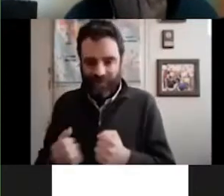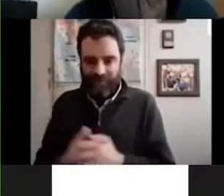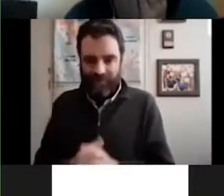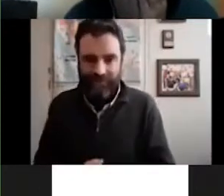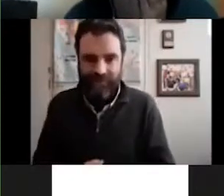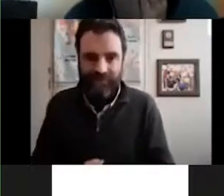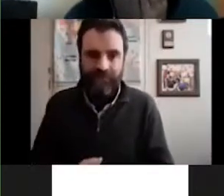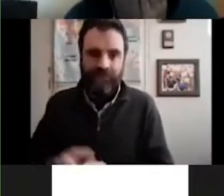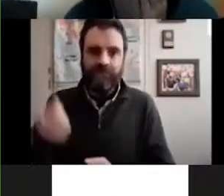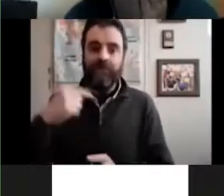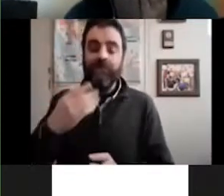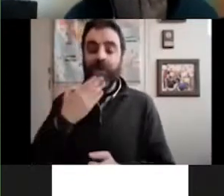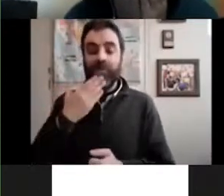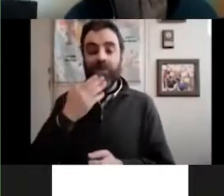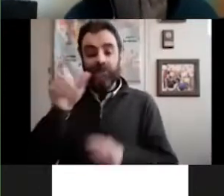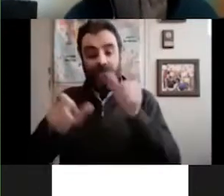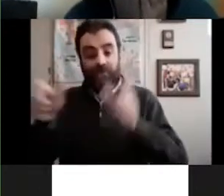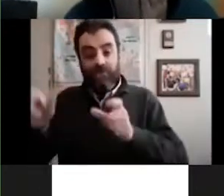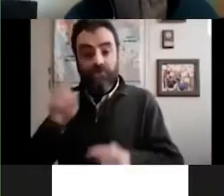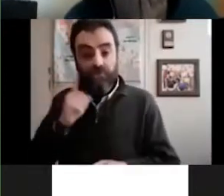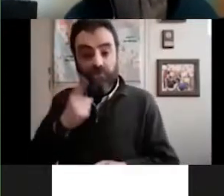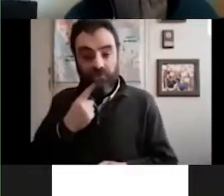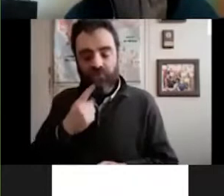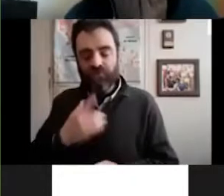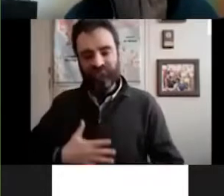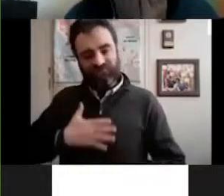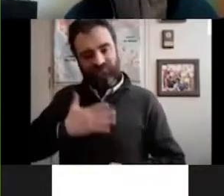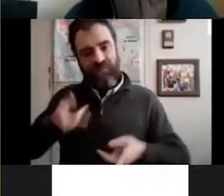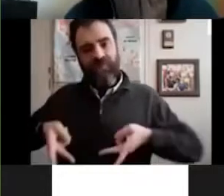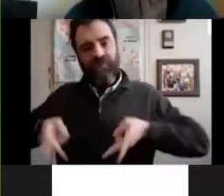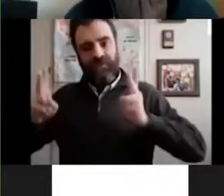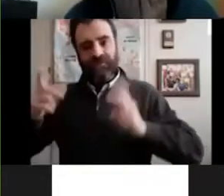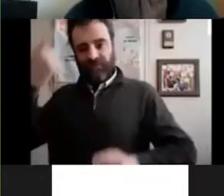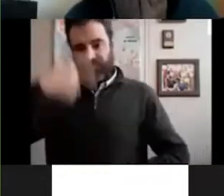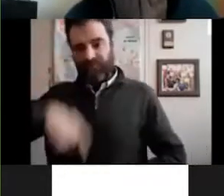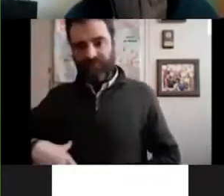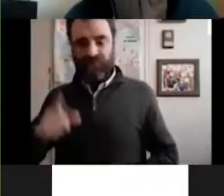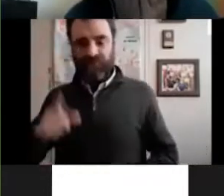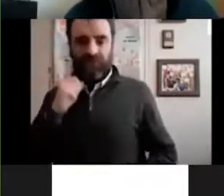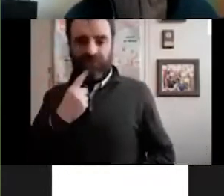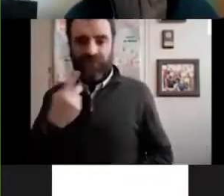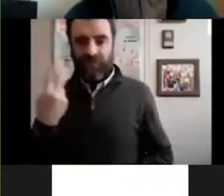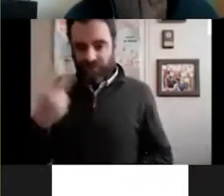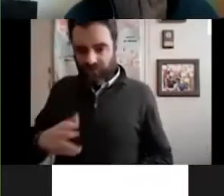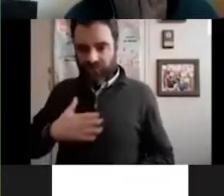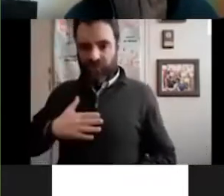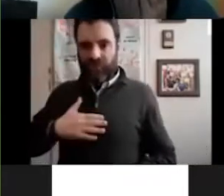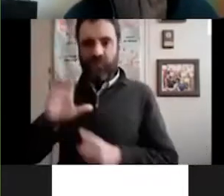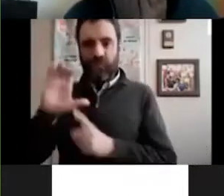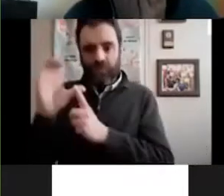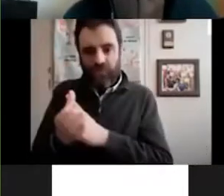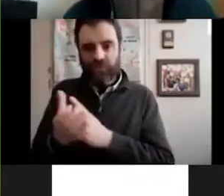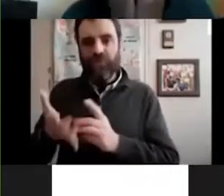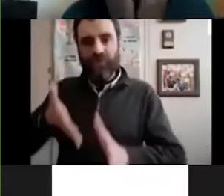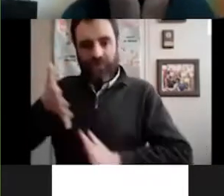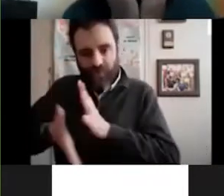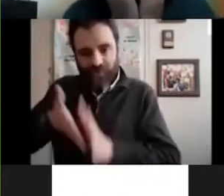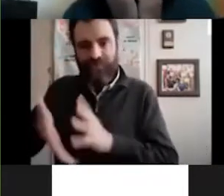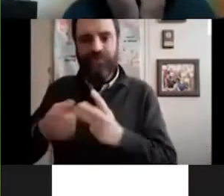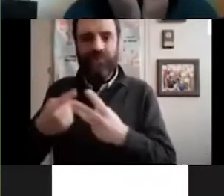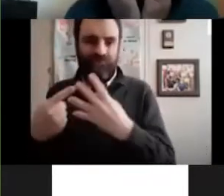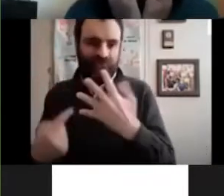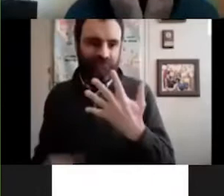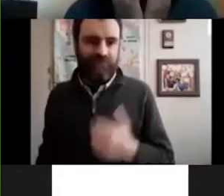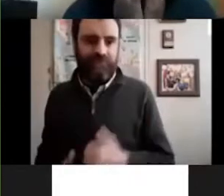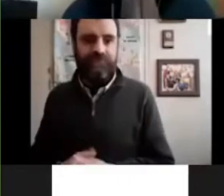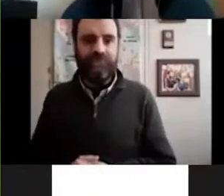¿bien? Ya se logró eso, es posible. También las personas sordas se sienten con este derecho. Yo soy una persona sorda,